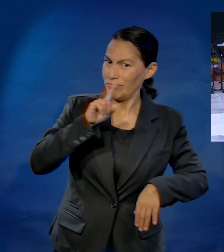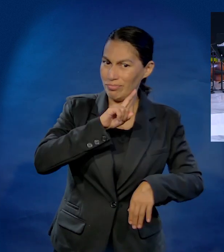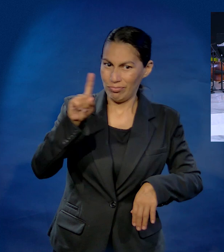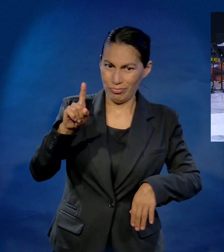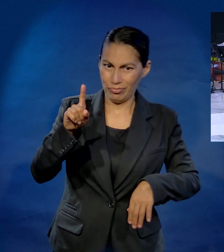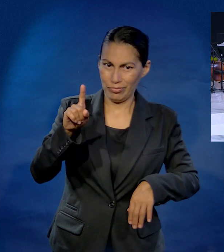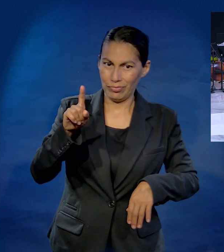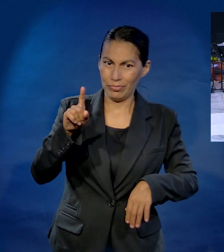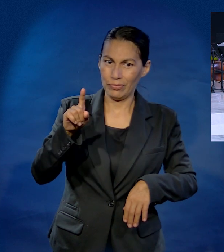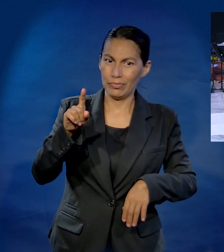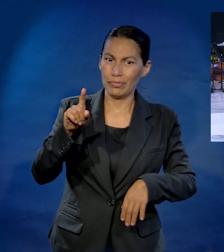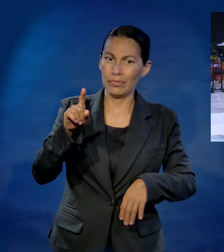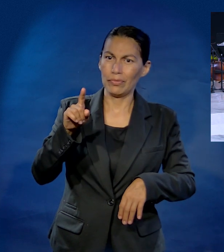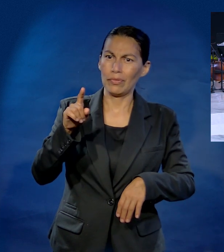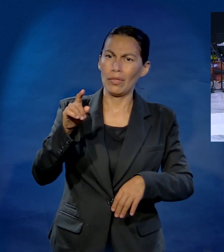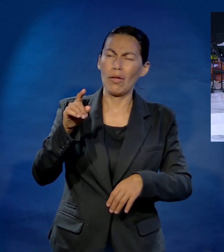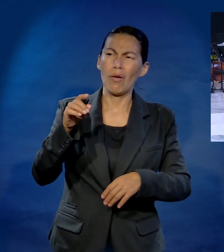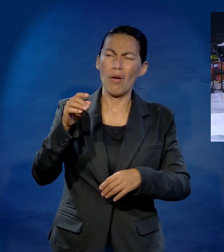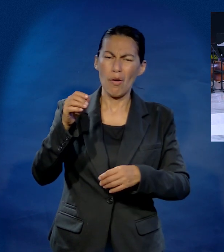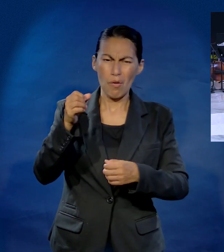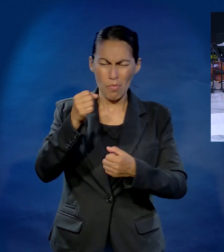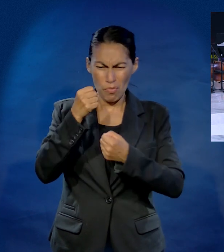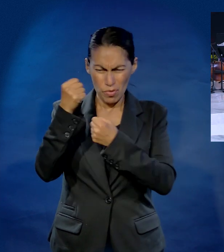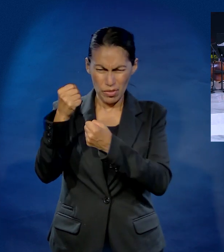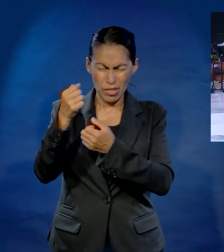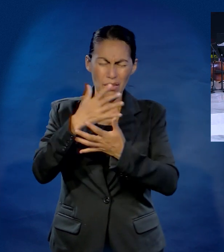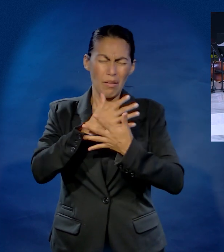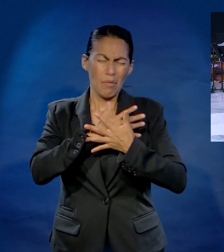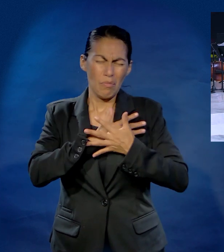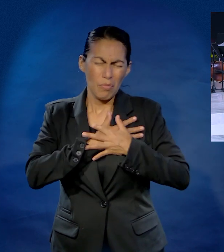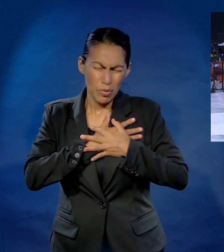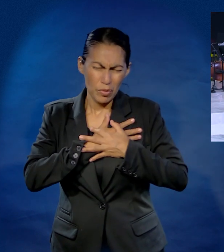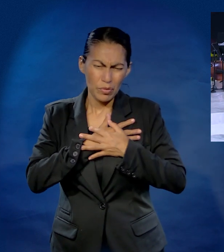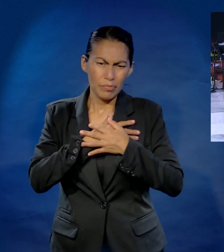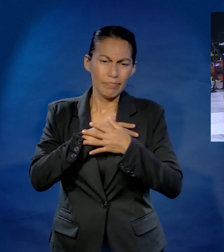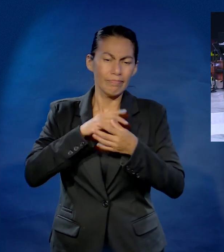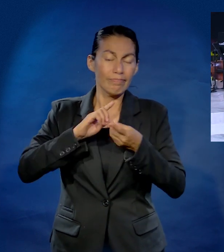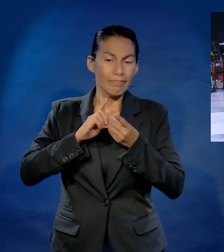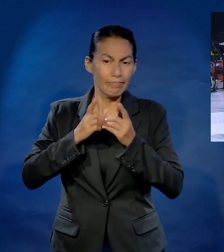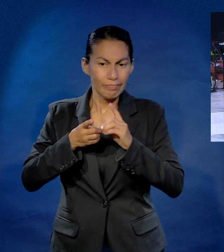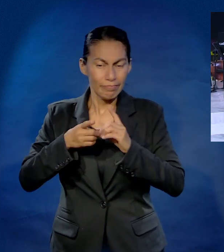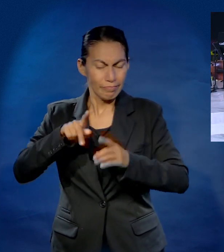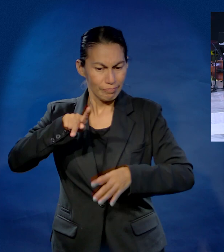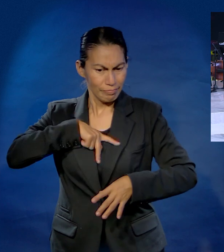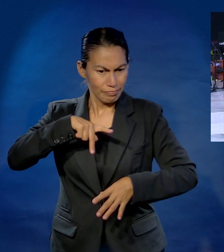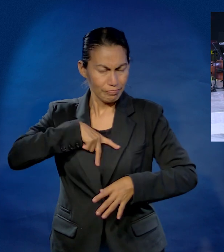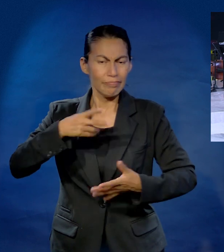repite conmigo, porque Dios no nos ha dado un espíritu de cobardía,